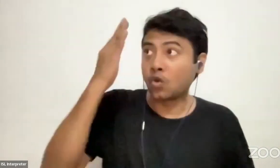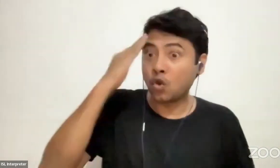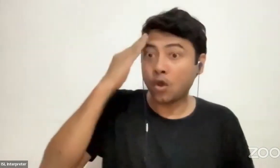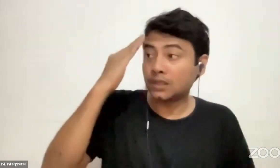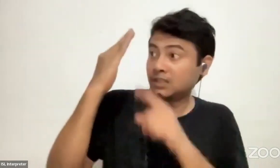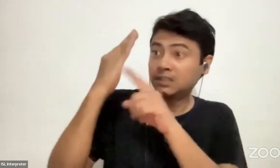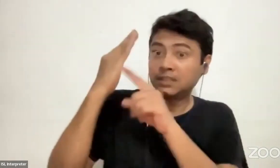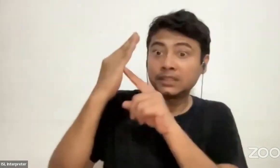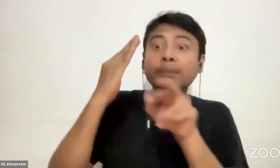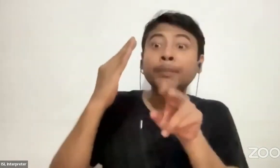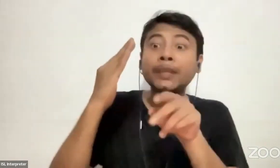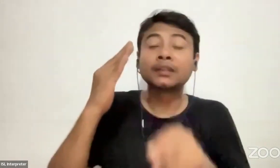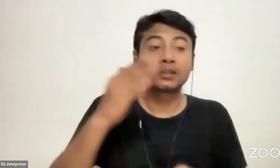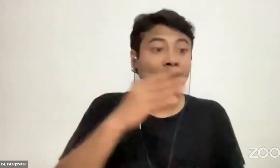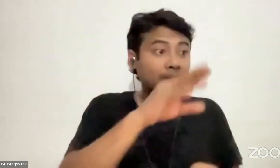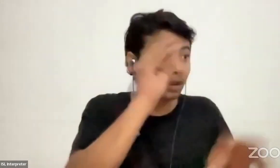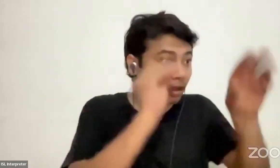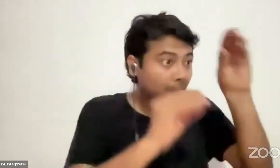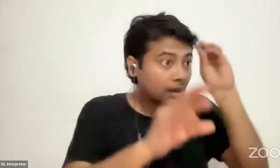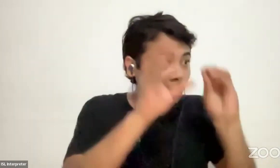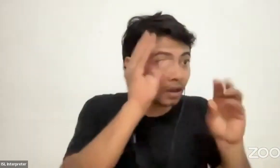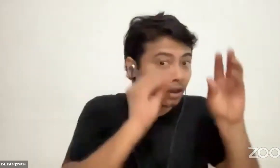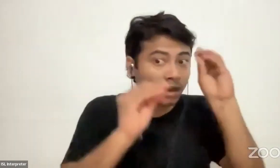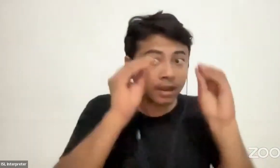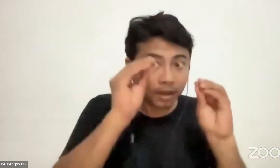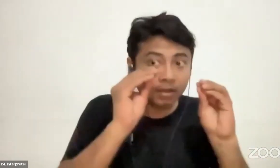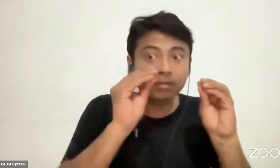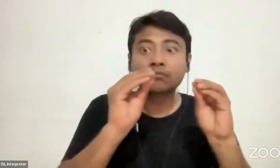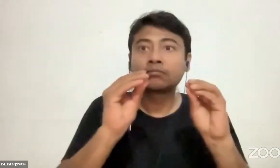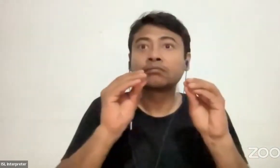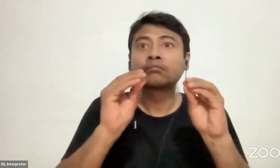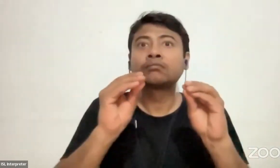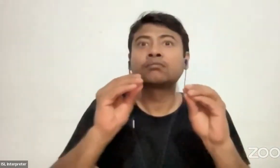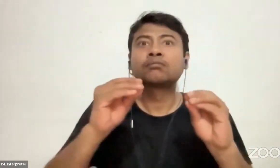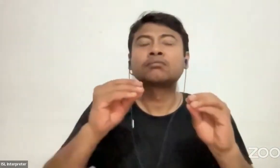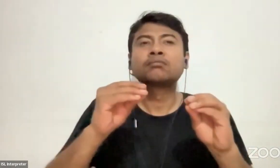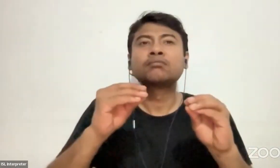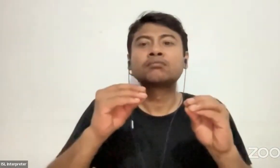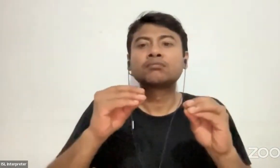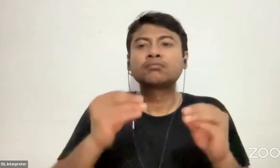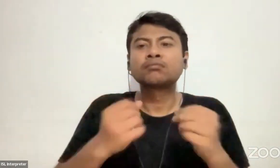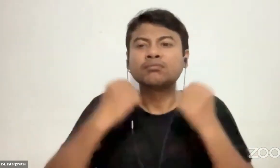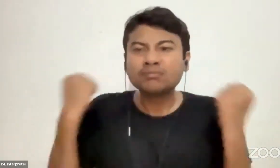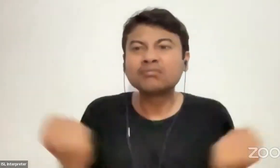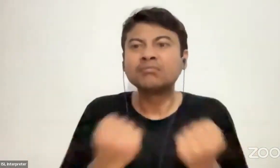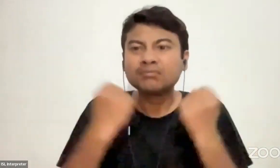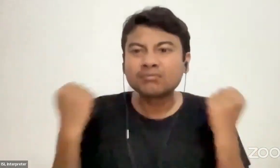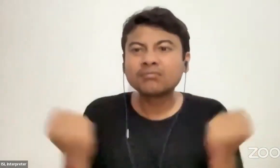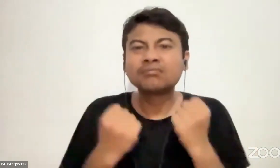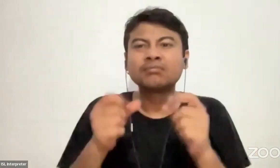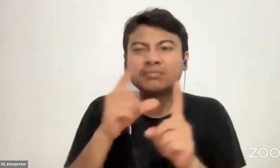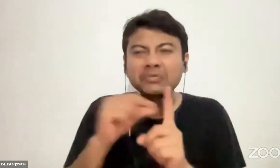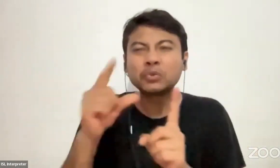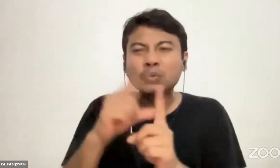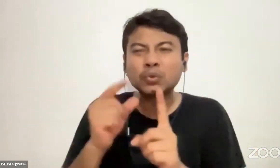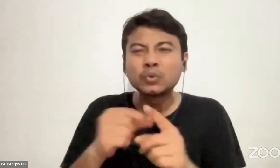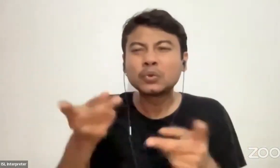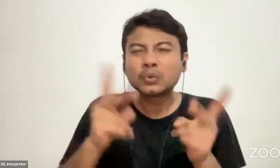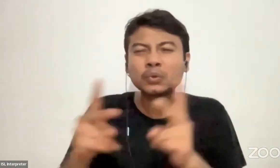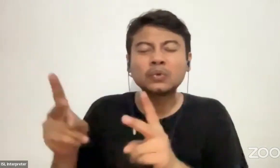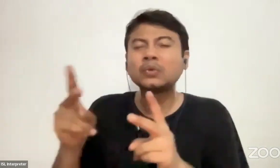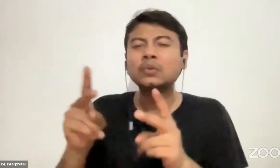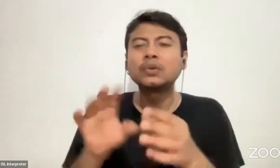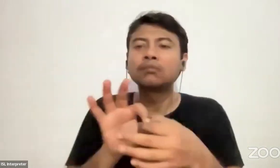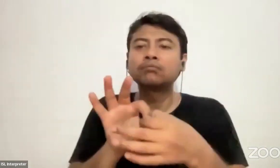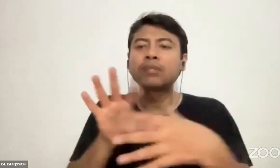से मुक्त हो जाए, इस भौतिक जगत से मुक्त हो जाए, मैं और मेरे के इस मिथ्या भाव से मुक्त